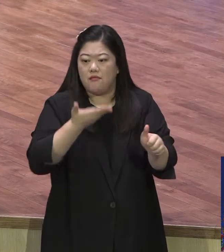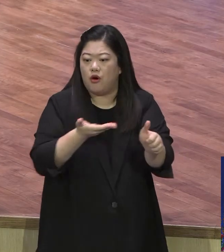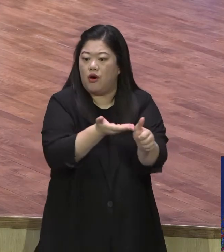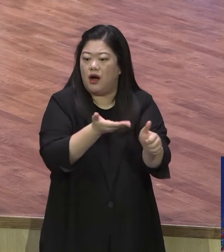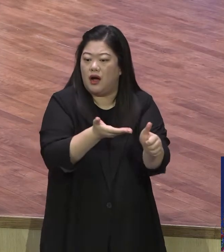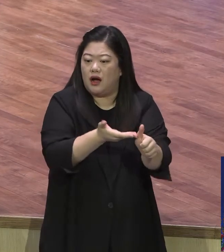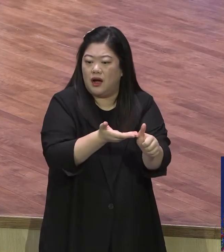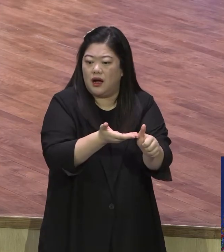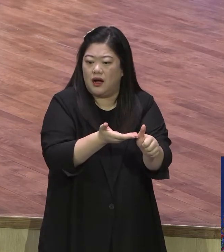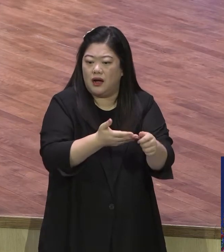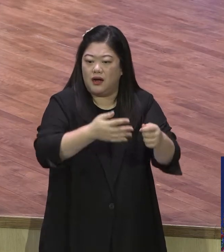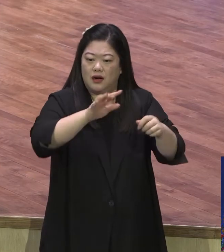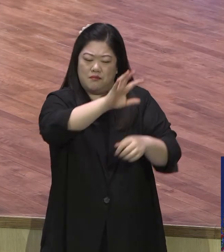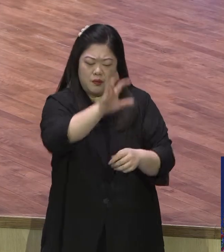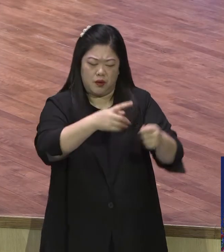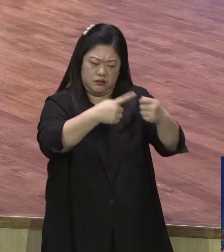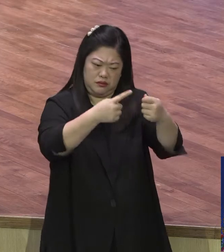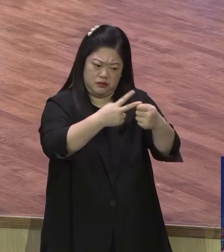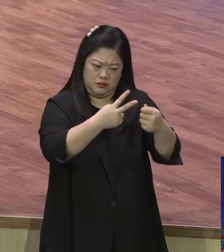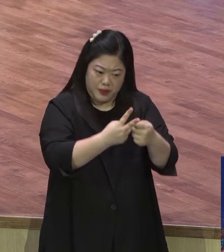부여하면서 끝이 납니다